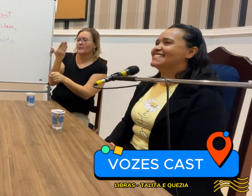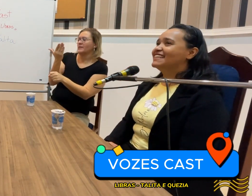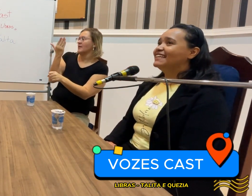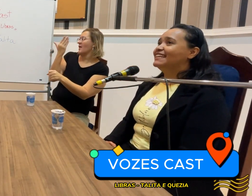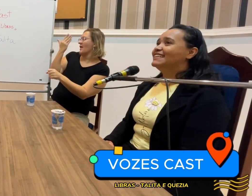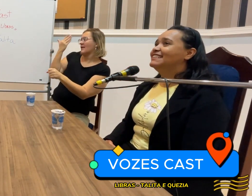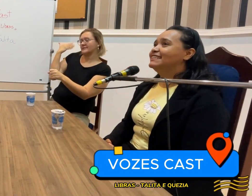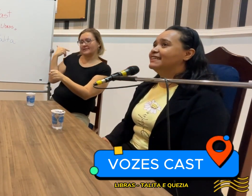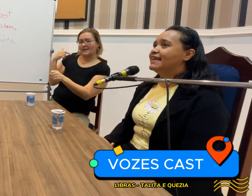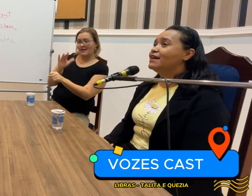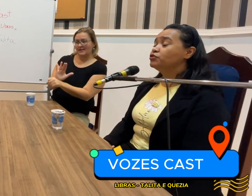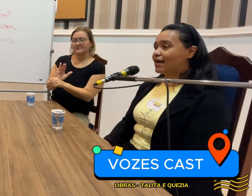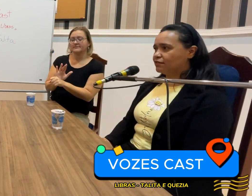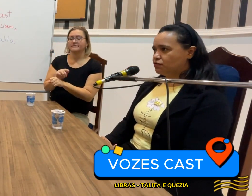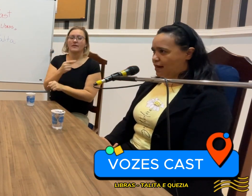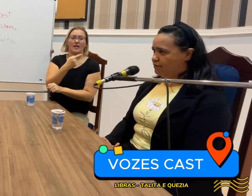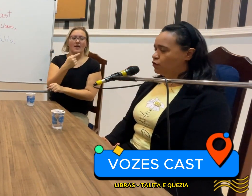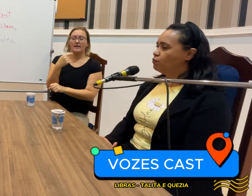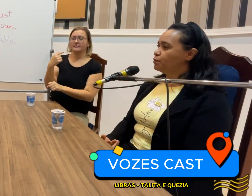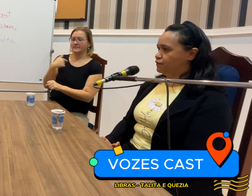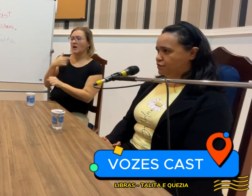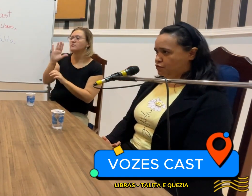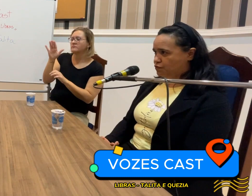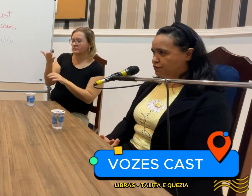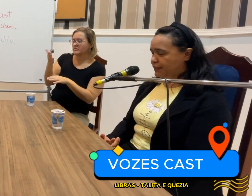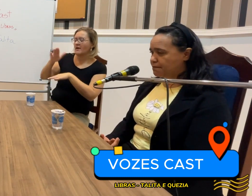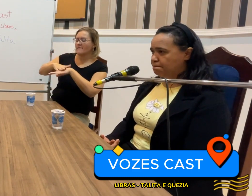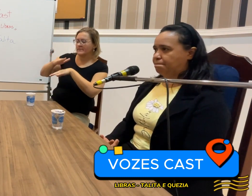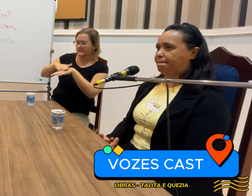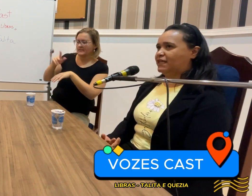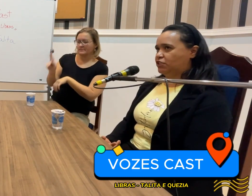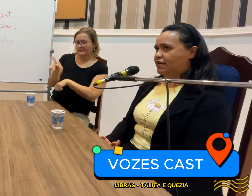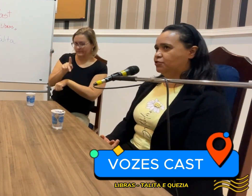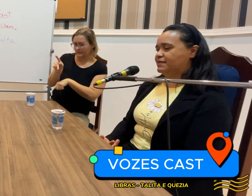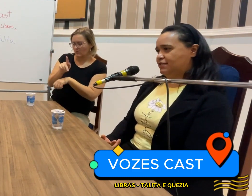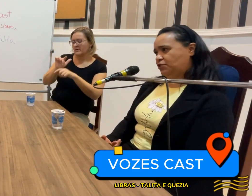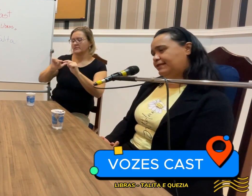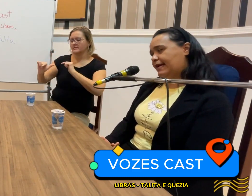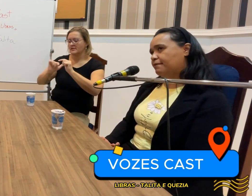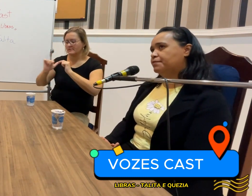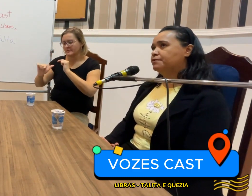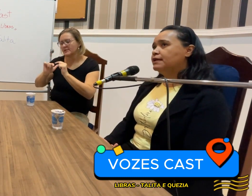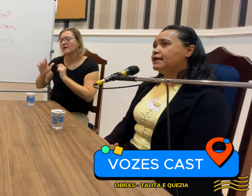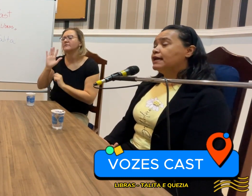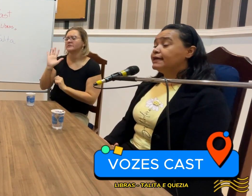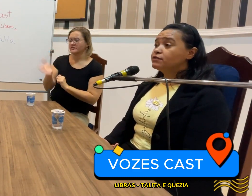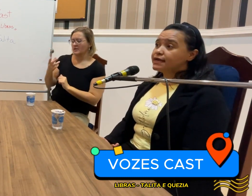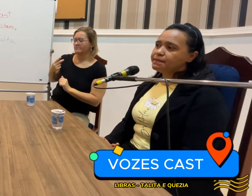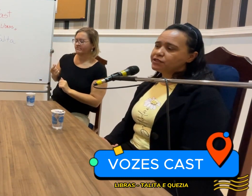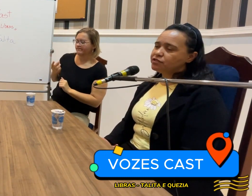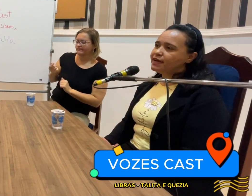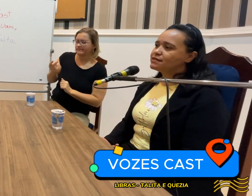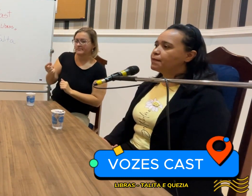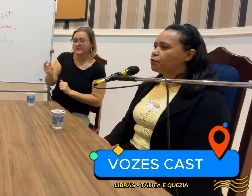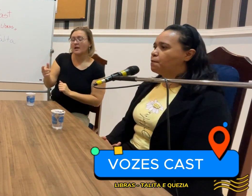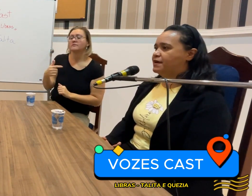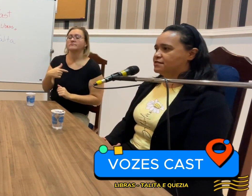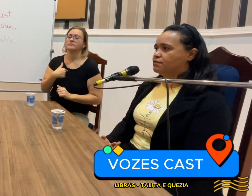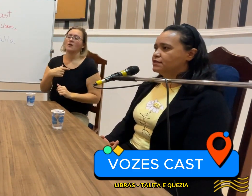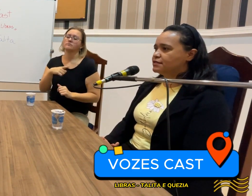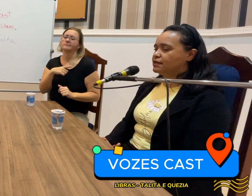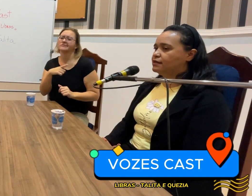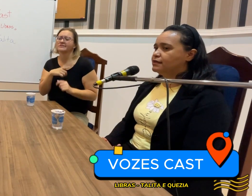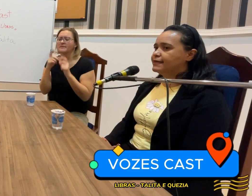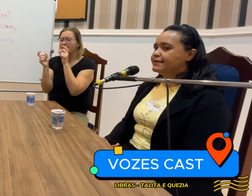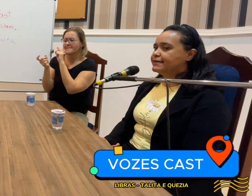atrás. Eu já atuava como professora, já de bastante tempo. Sim. E eu sempre tive essa